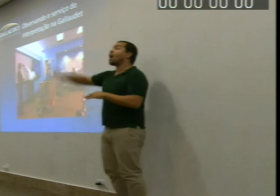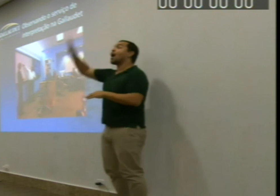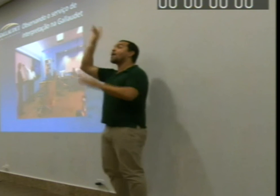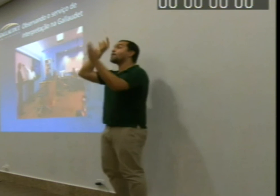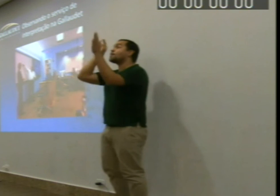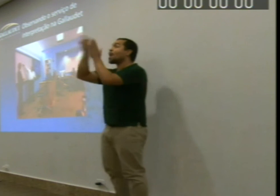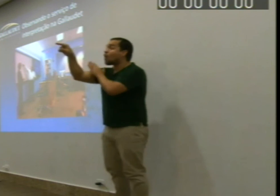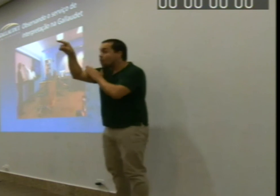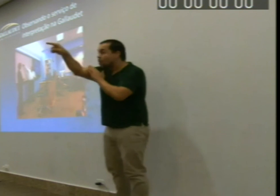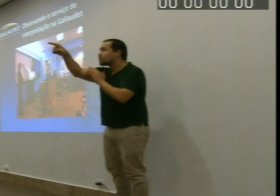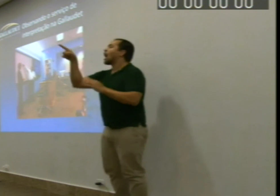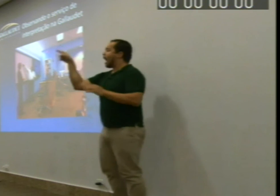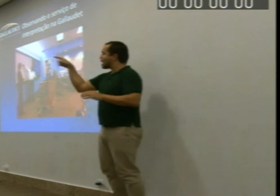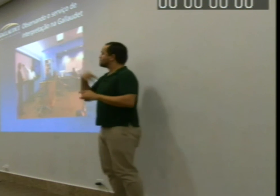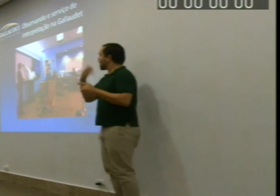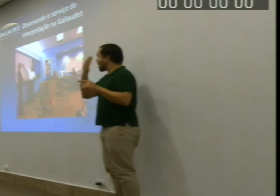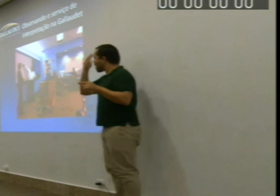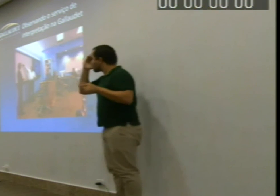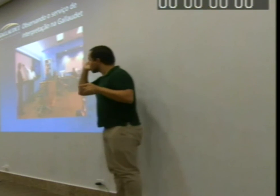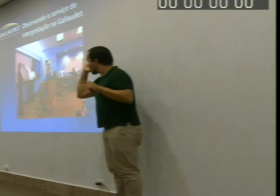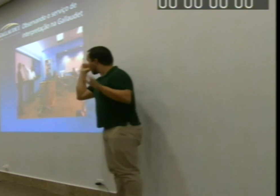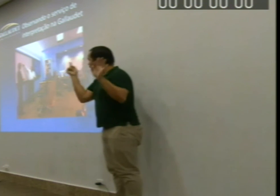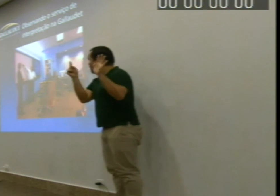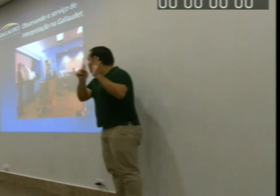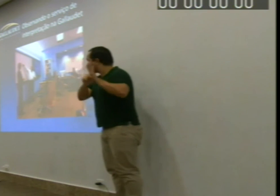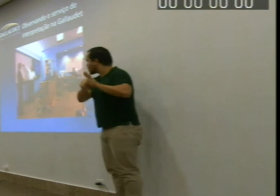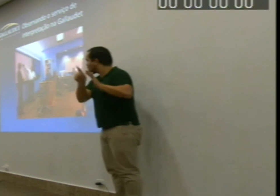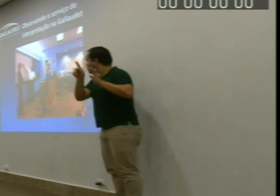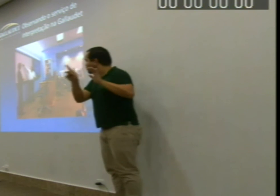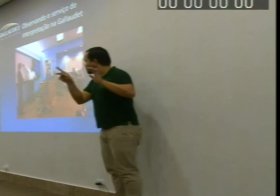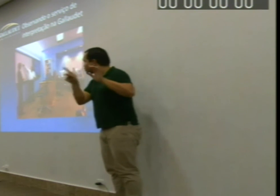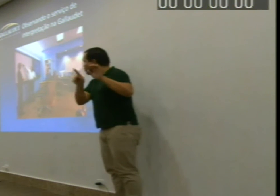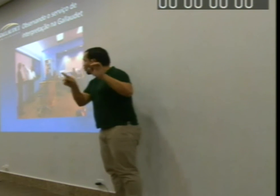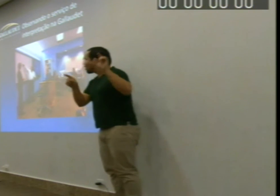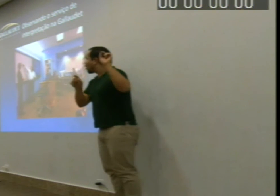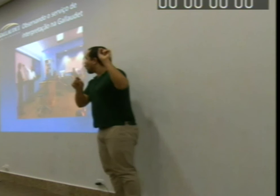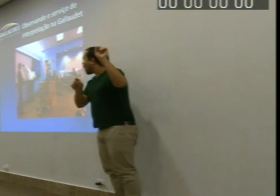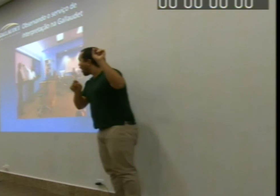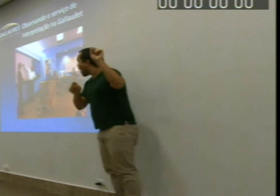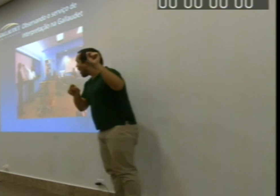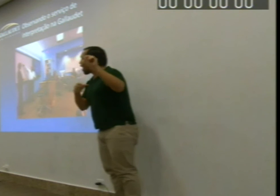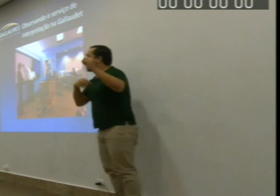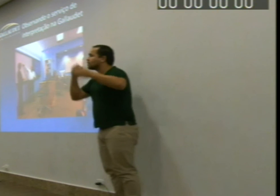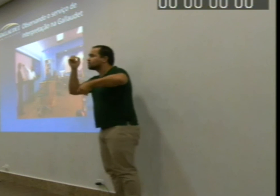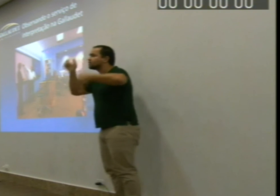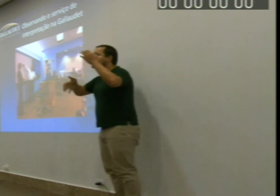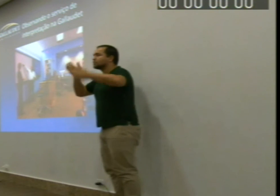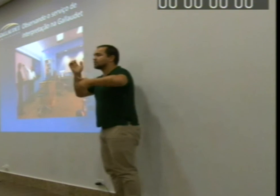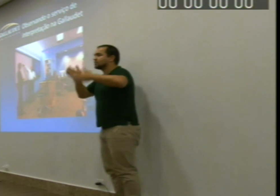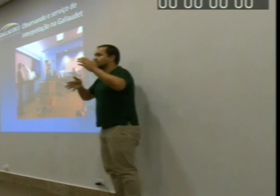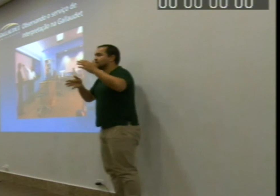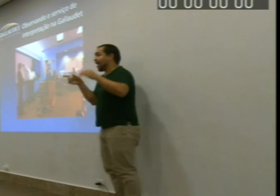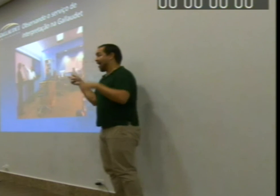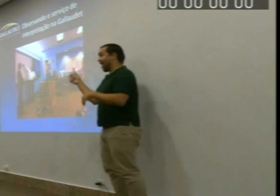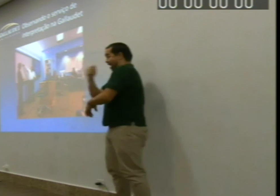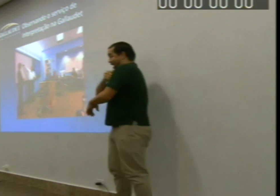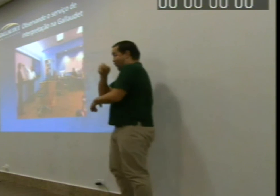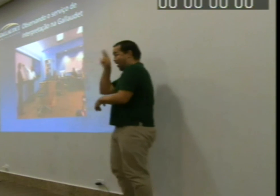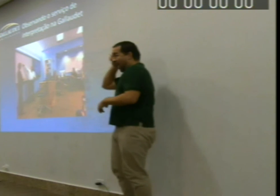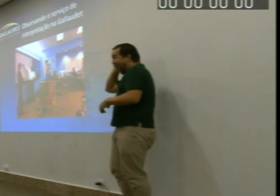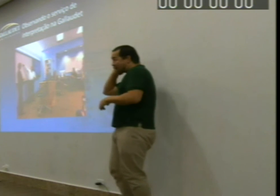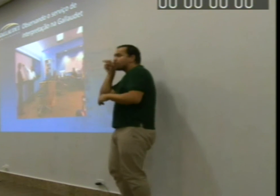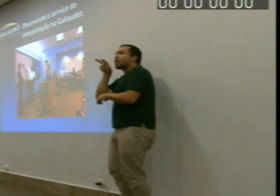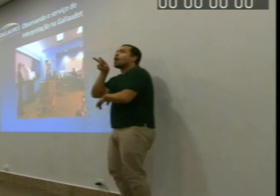pessoa presente Porque caso eu perguntasse ela precisava mostrar o Edgar perguntou para o professor tal